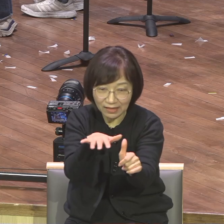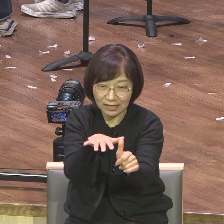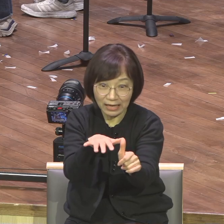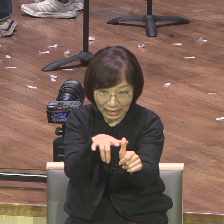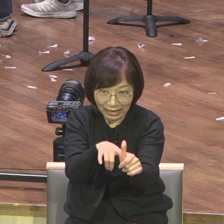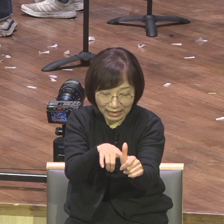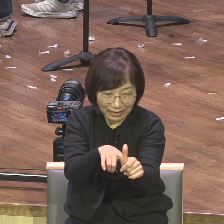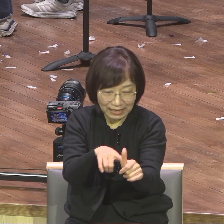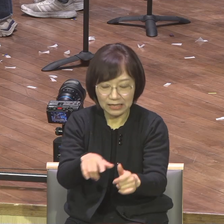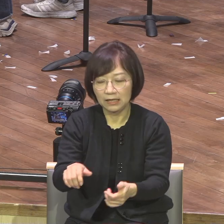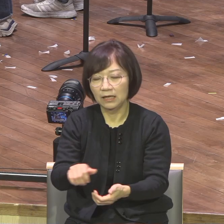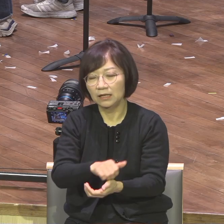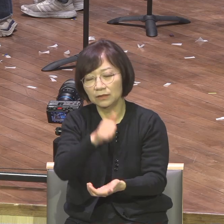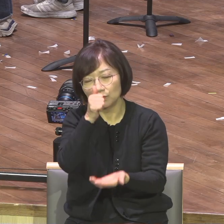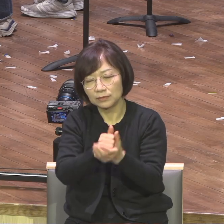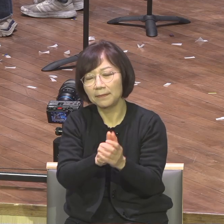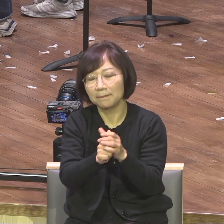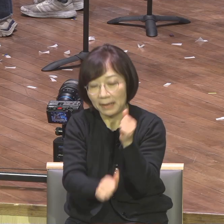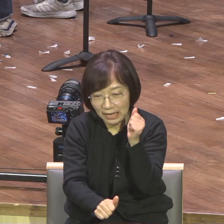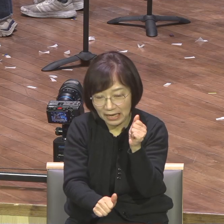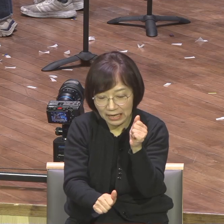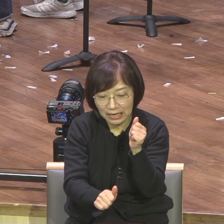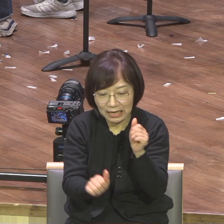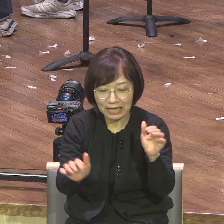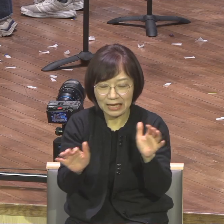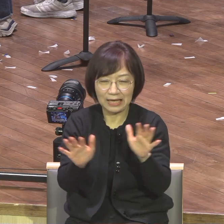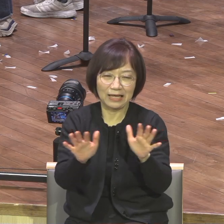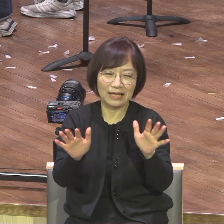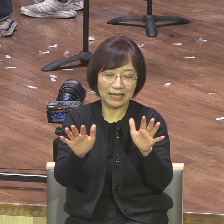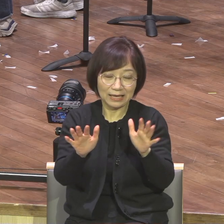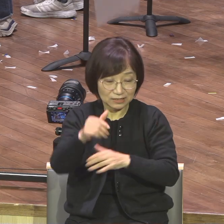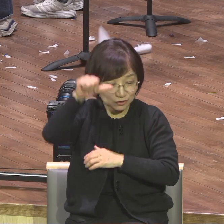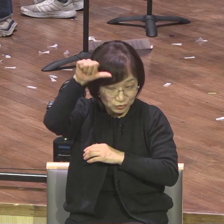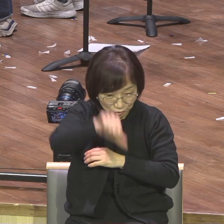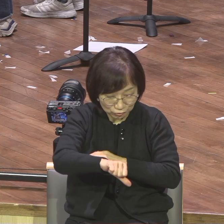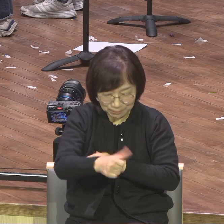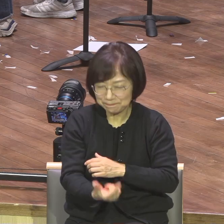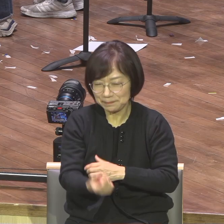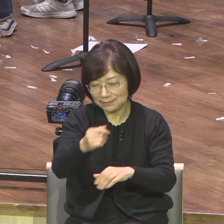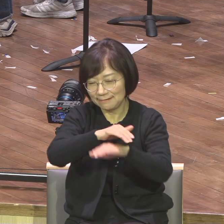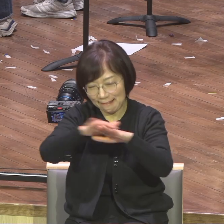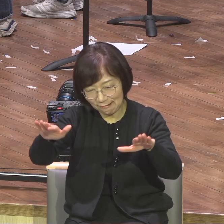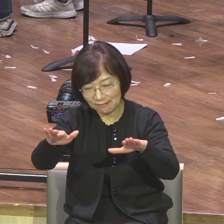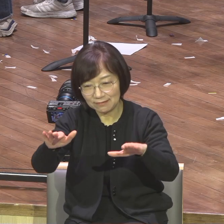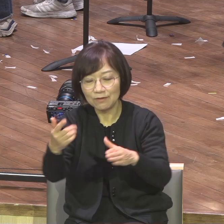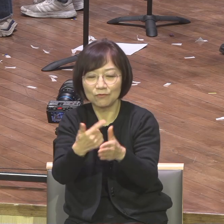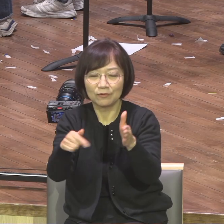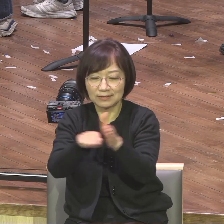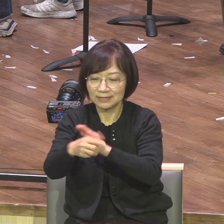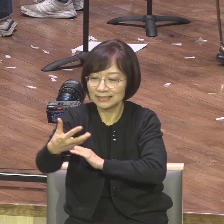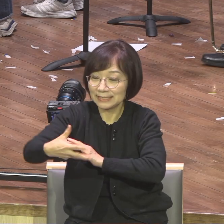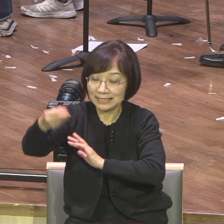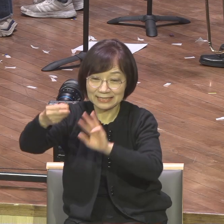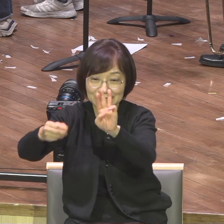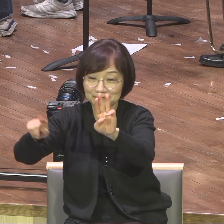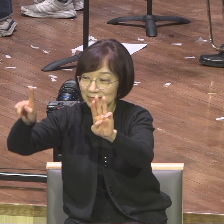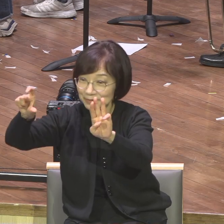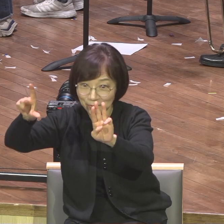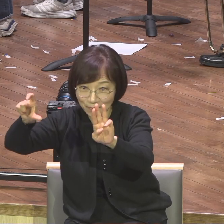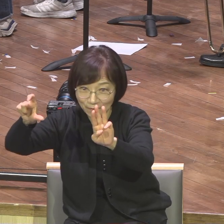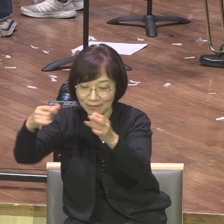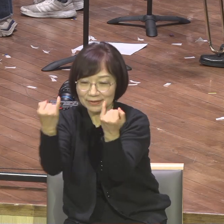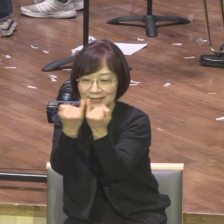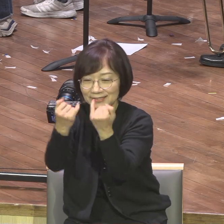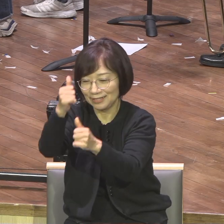버린 이 저주를 즉시로 내가 해결하겠다 해서 창세기 3장 15절 여자의 후손이